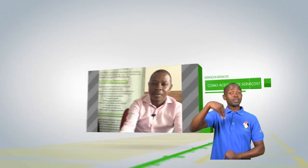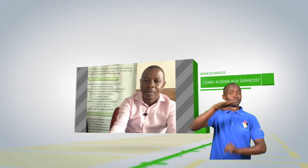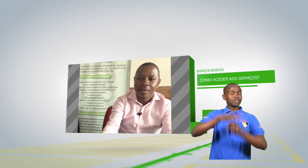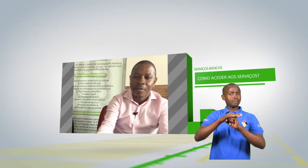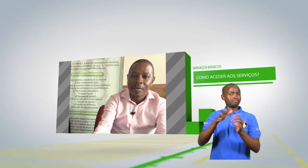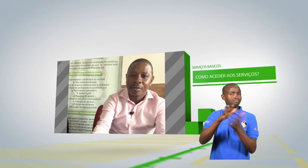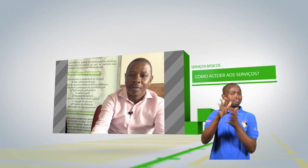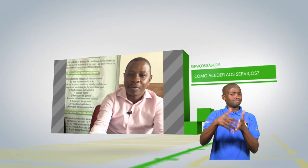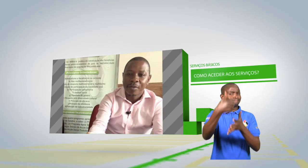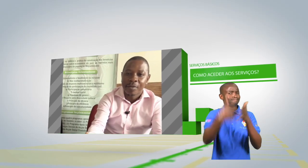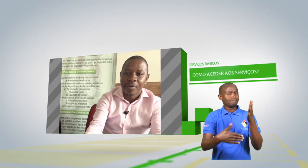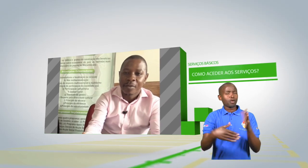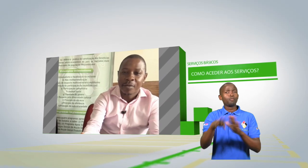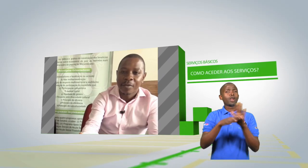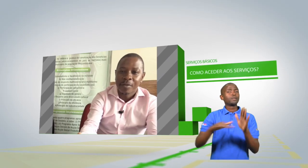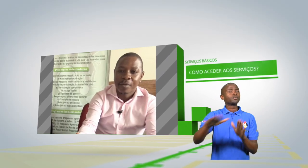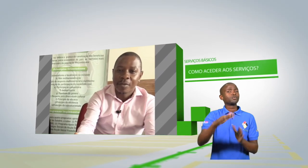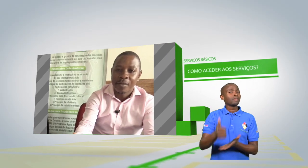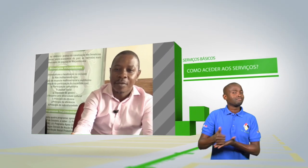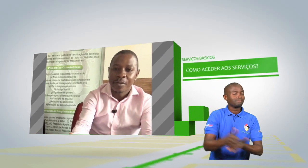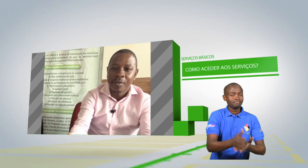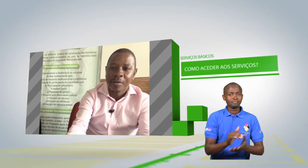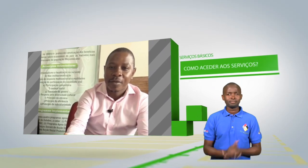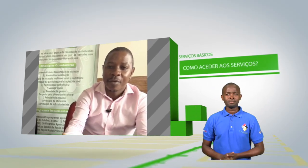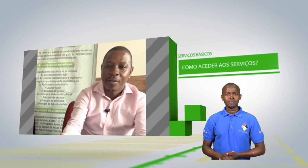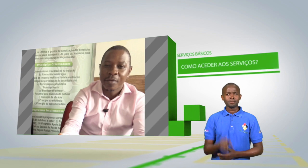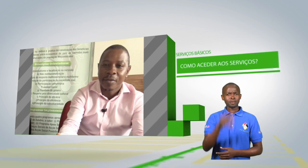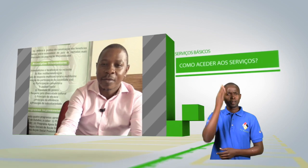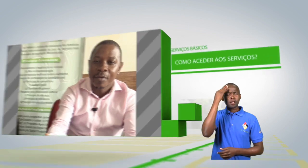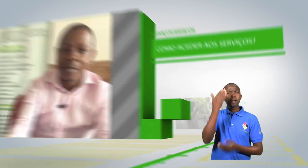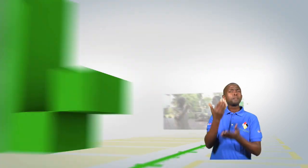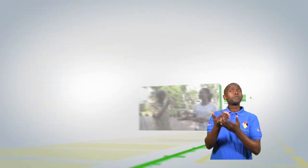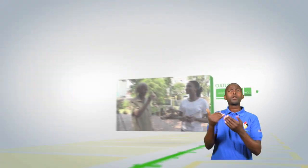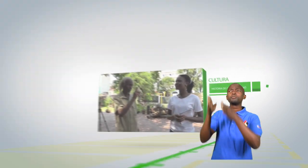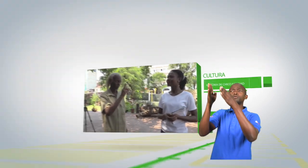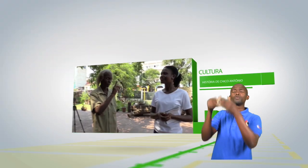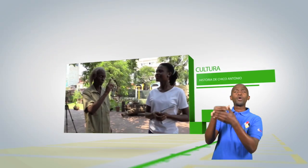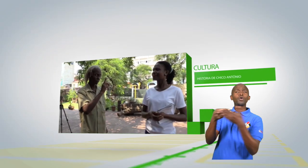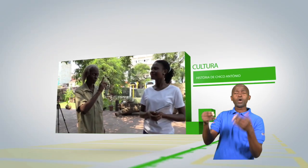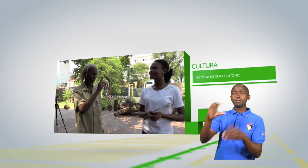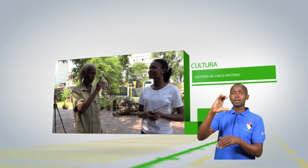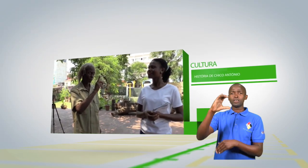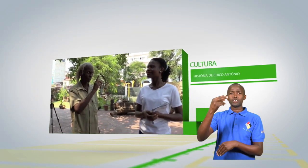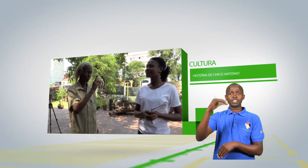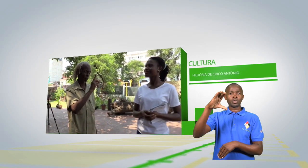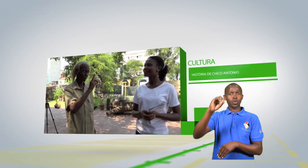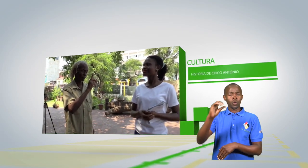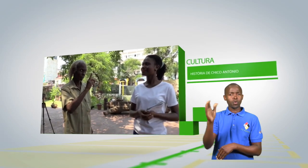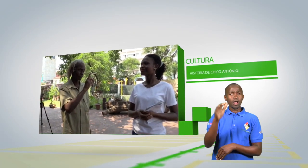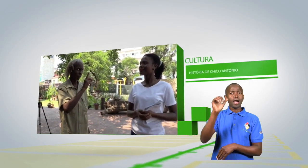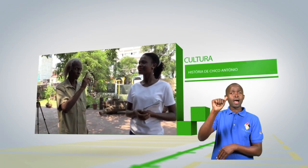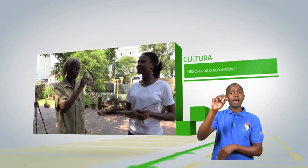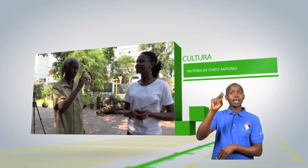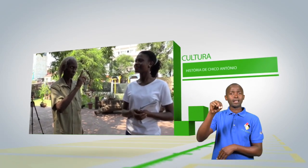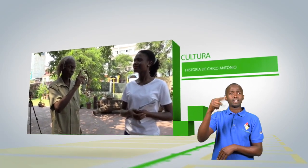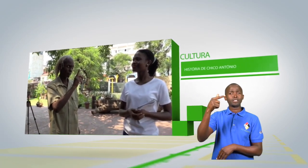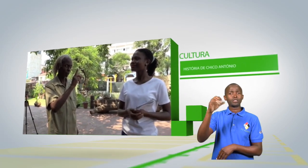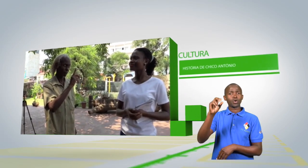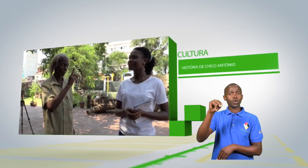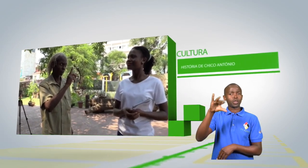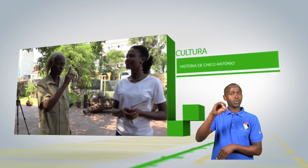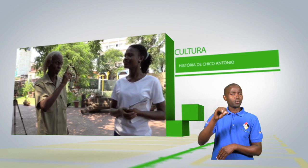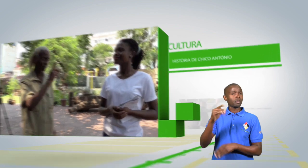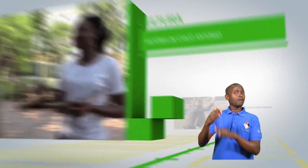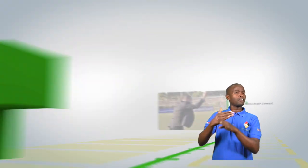Minas explica mecanismos para aceder aos programas sociais. Saiba porquê Chico Antônio fugiu de casa